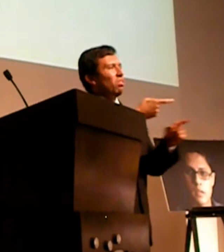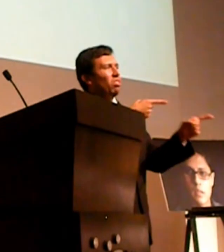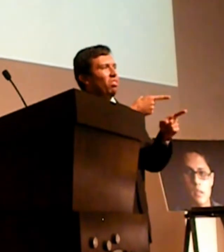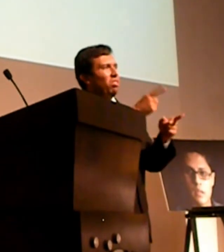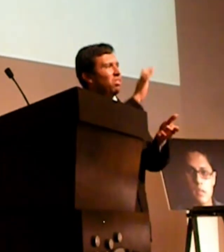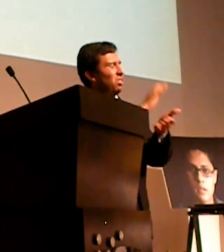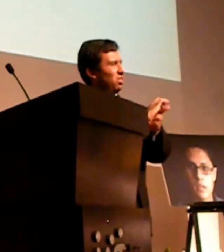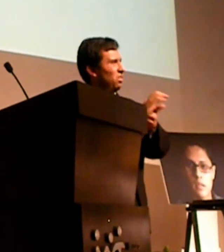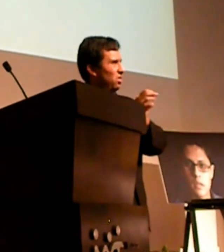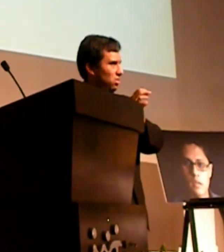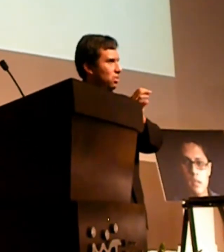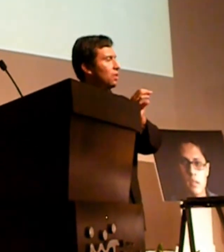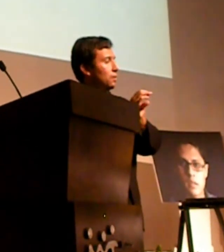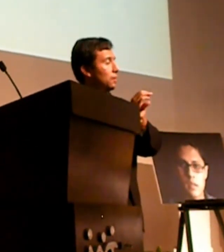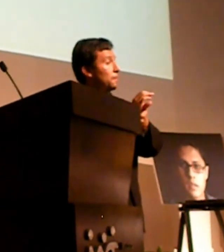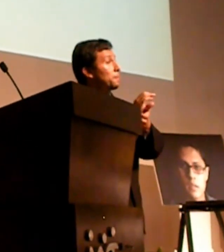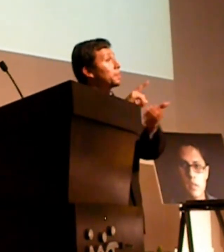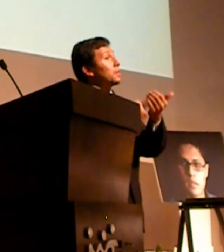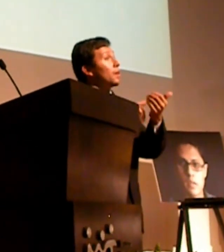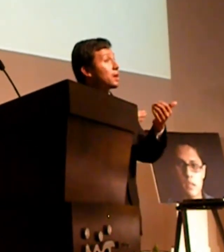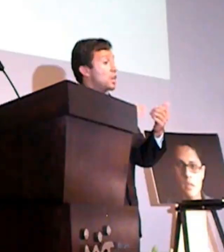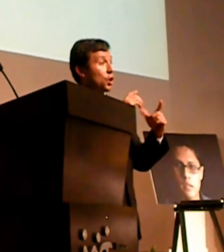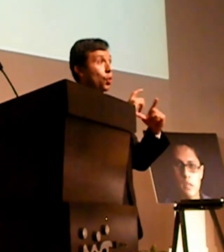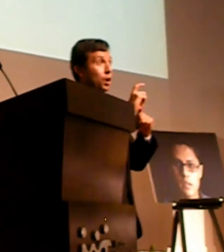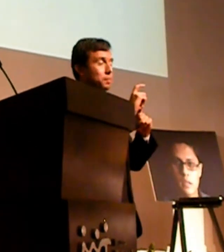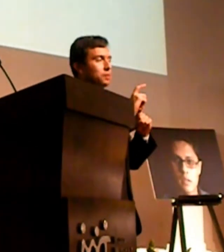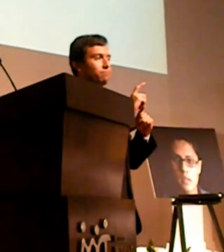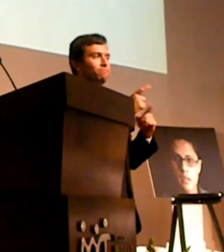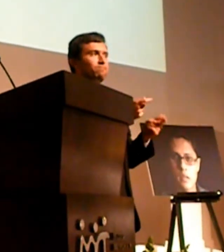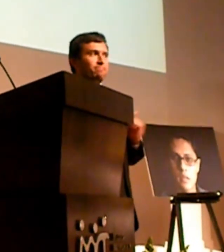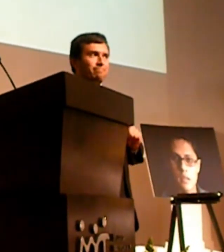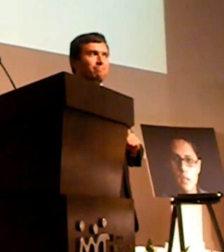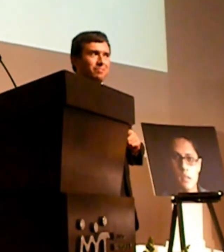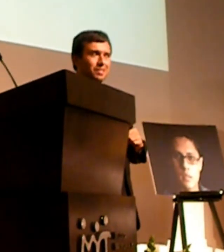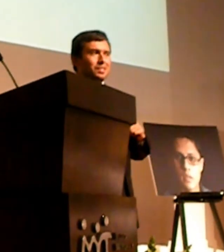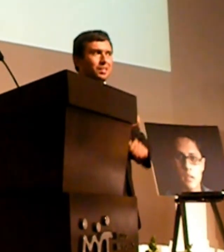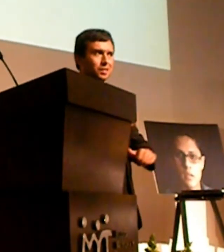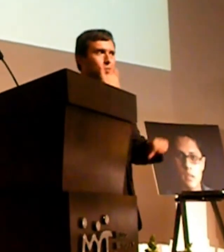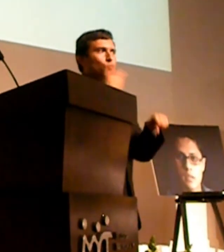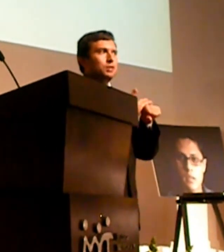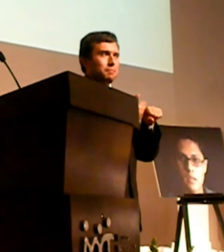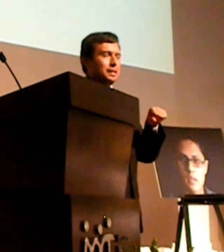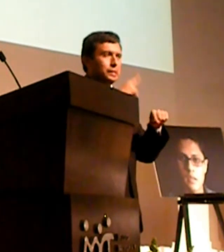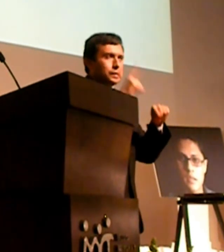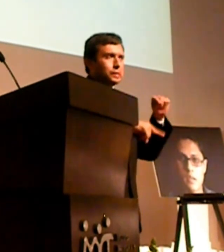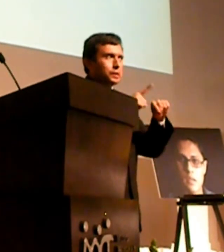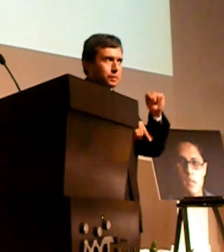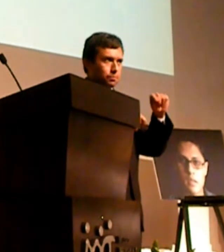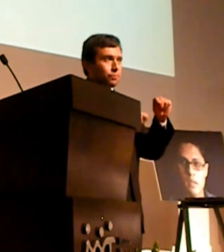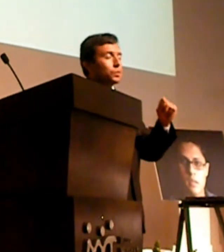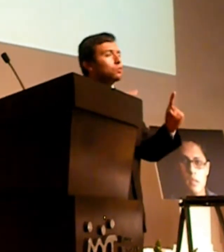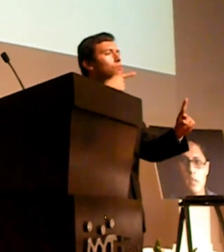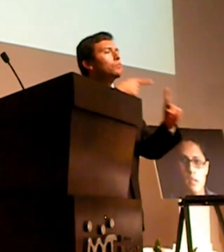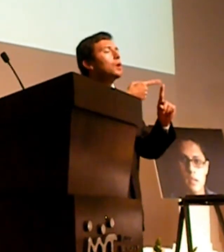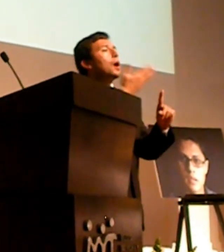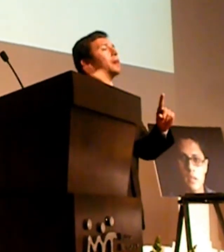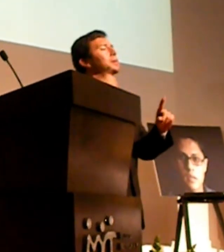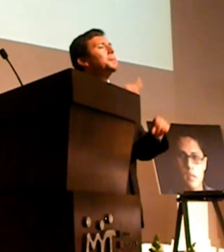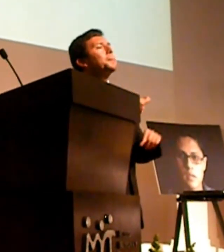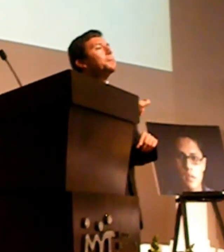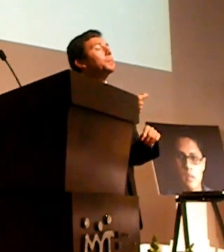proceso es atribución legal de Conapred. Esa fue la perspectiva originaria que se analizó en la Comisión de Estudios